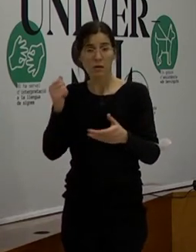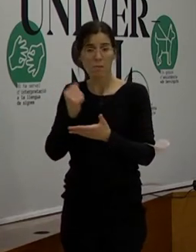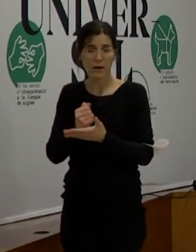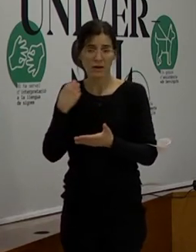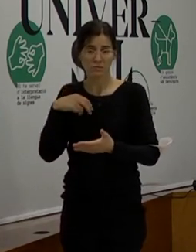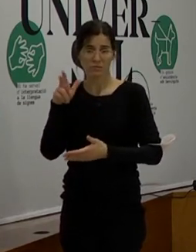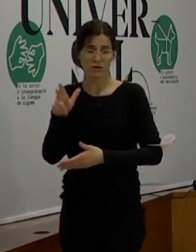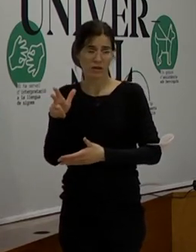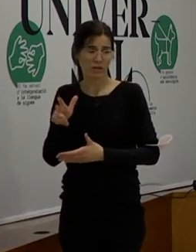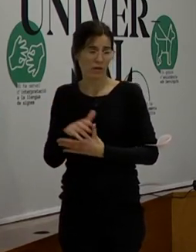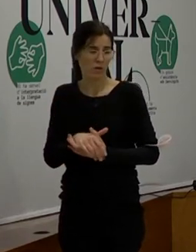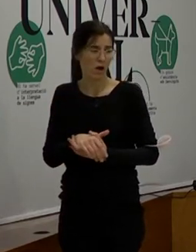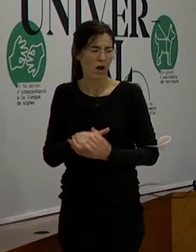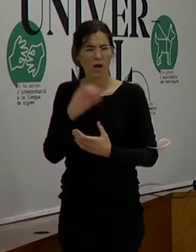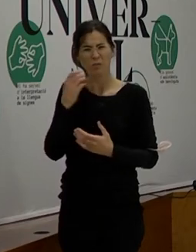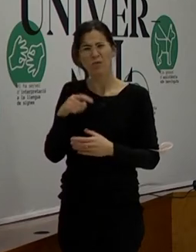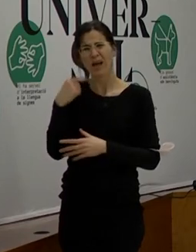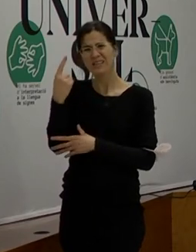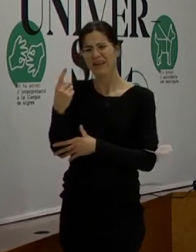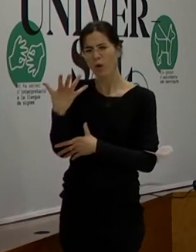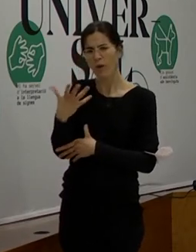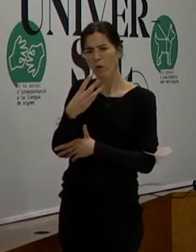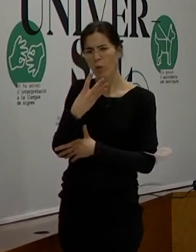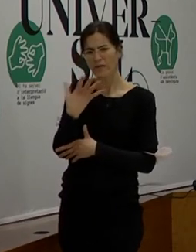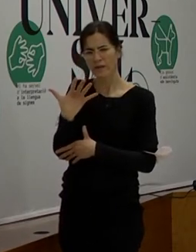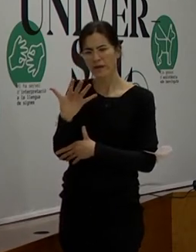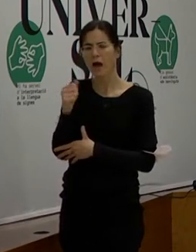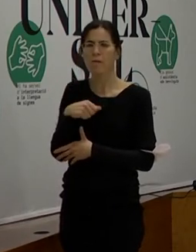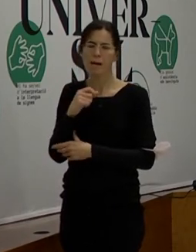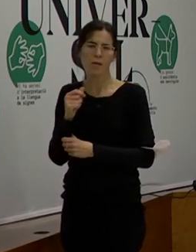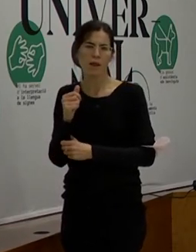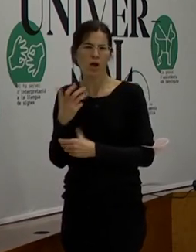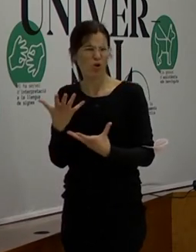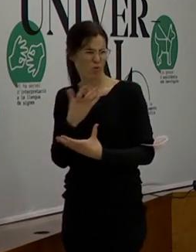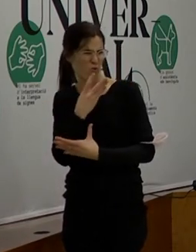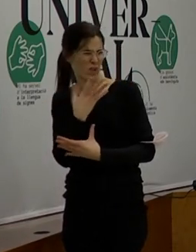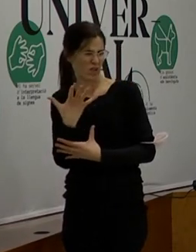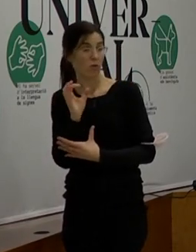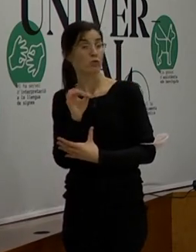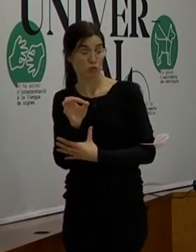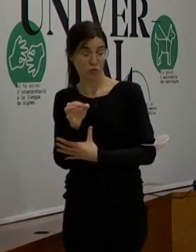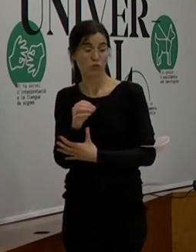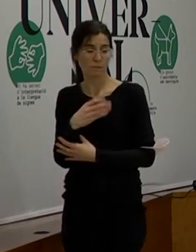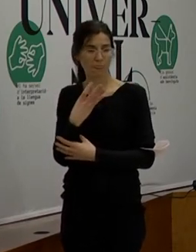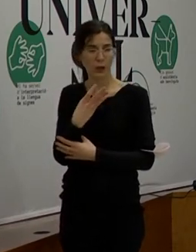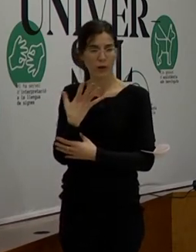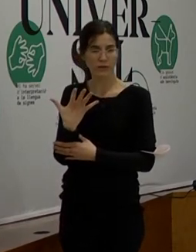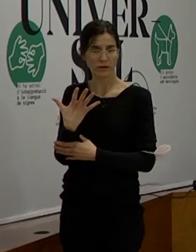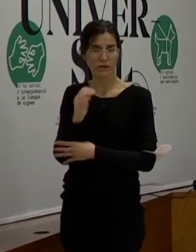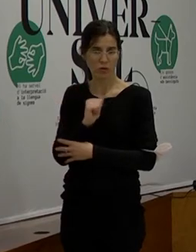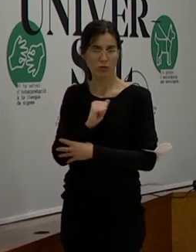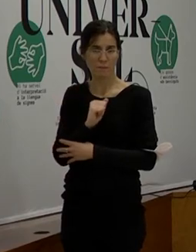Cardedeu. Ah, i l'alçada 45. Ah, com que 45? Sí.